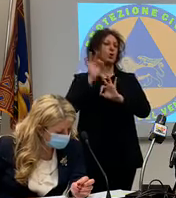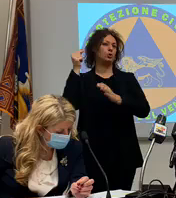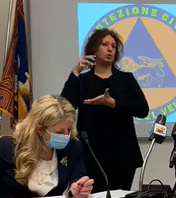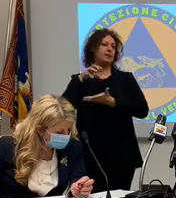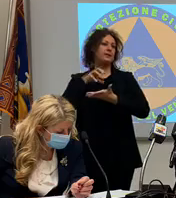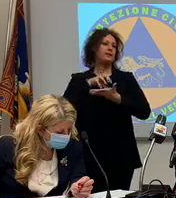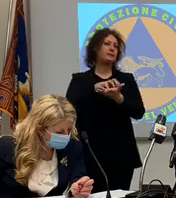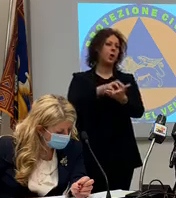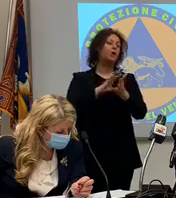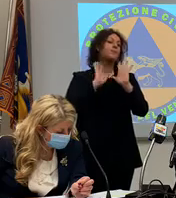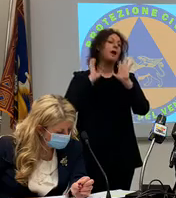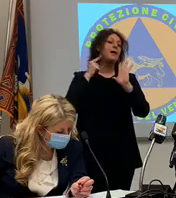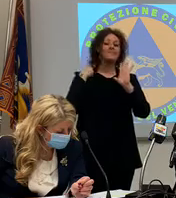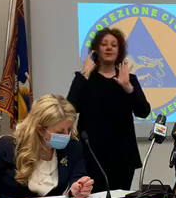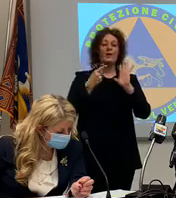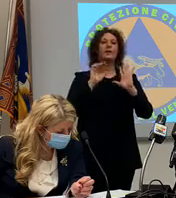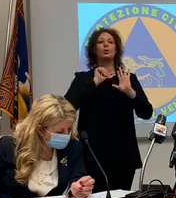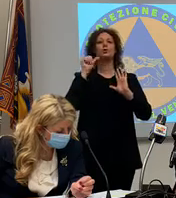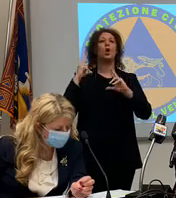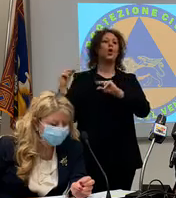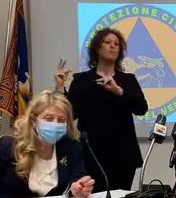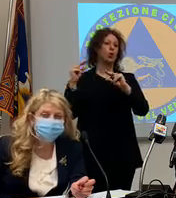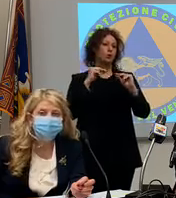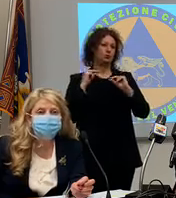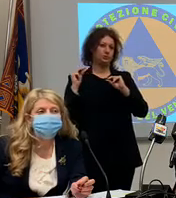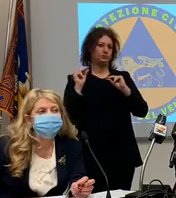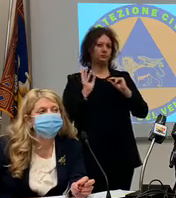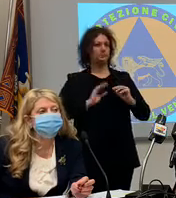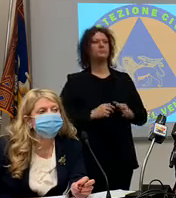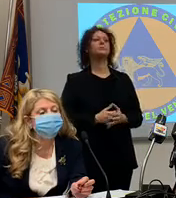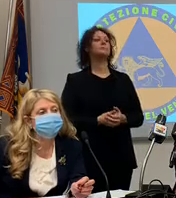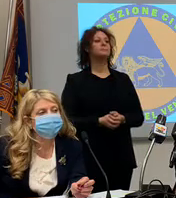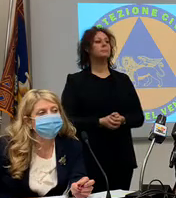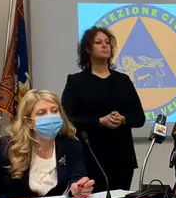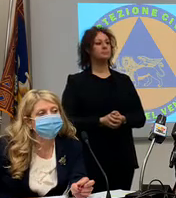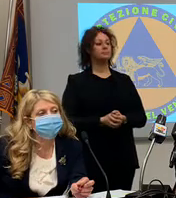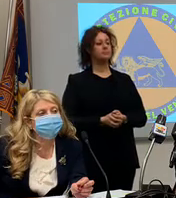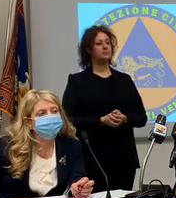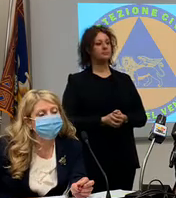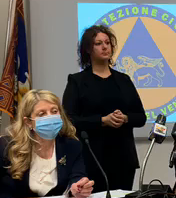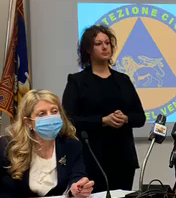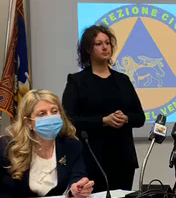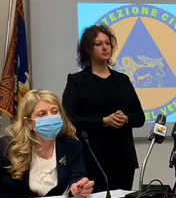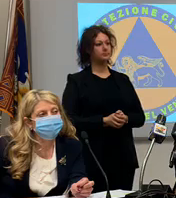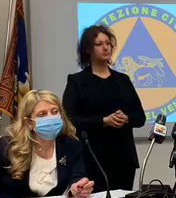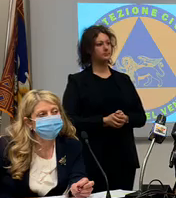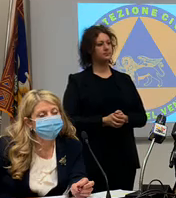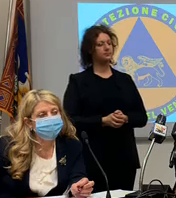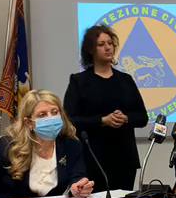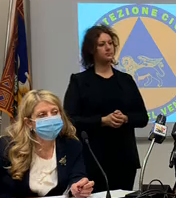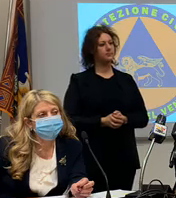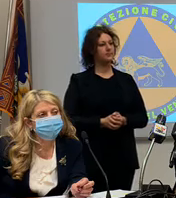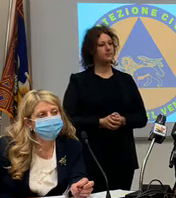corridoio come dici prego PR se